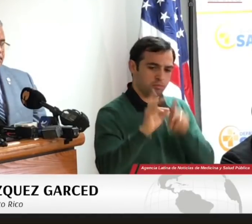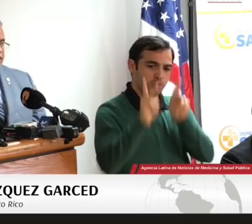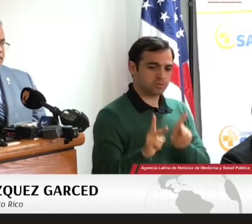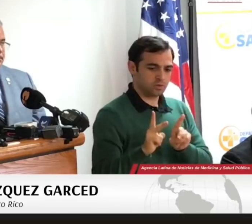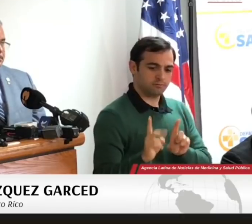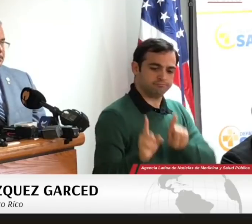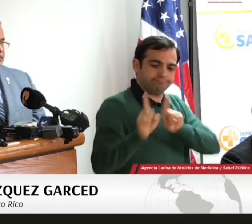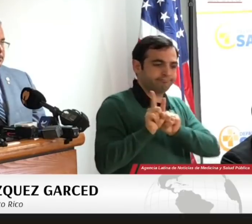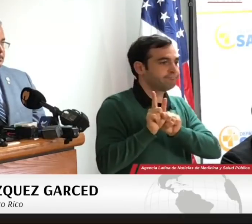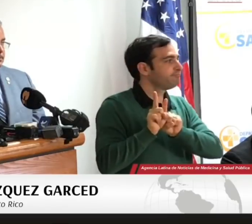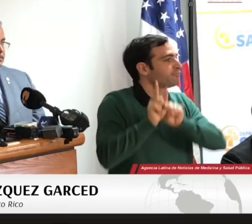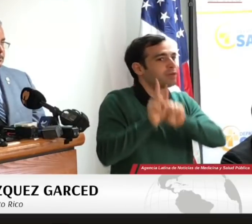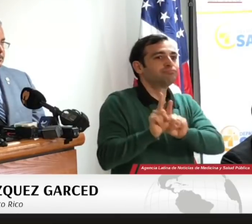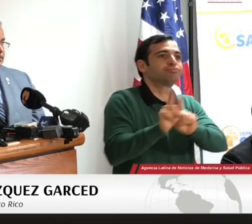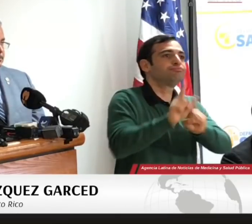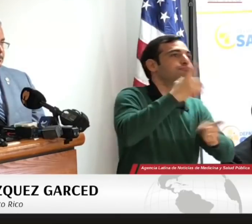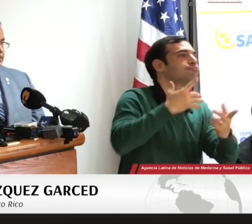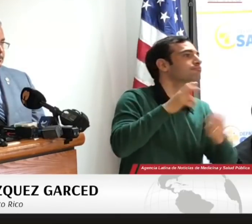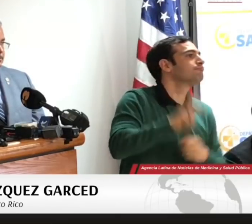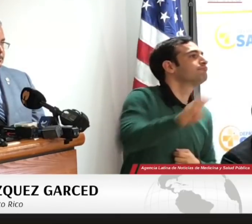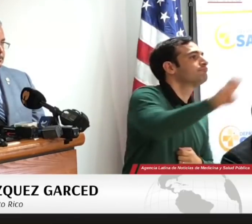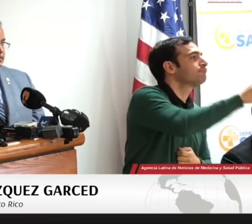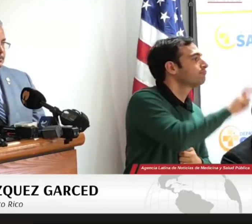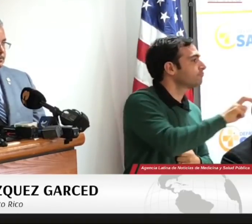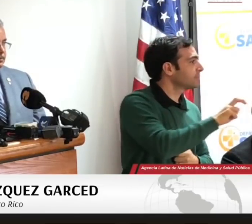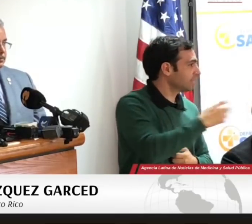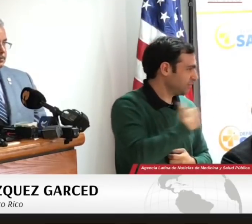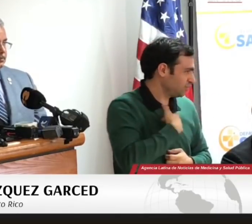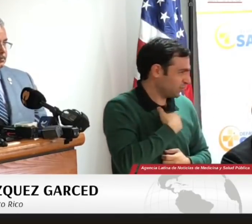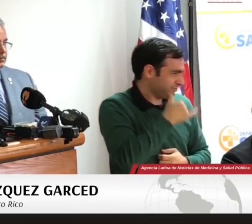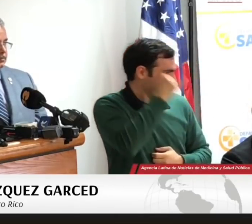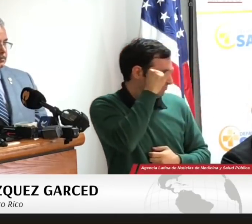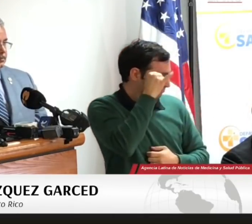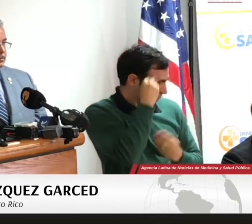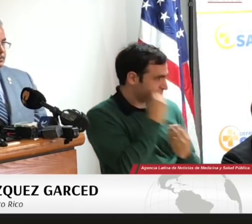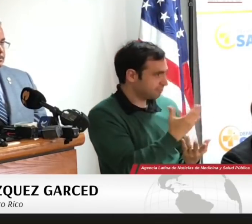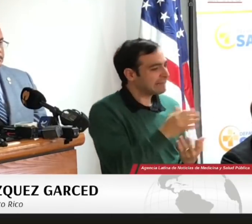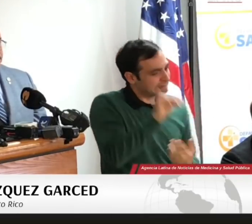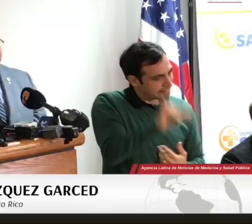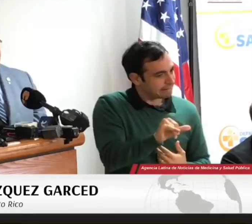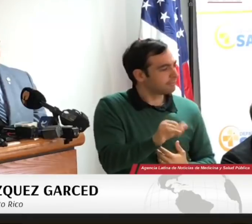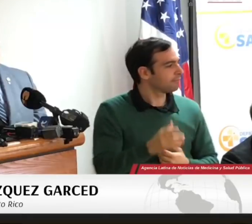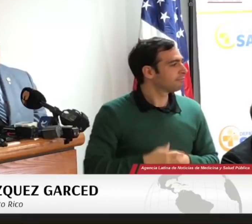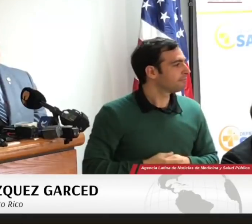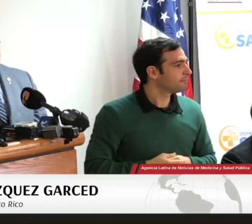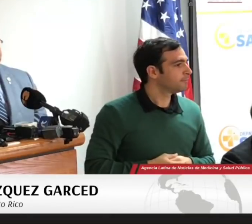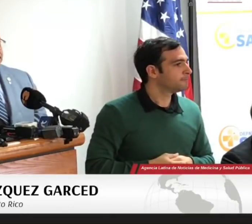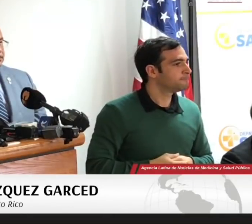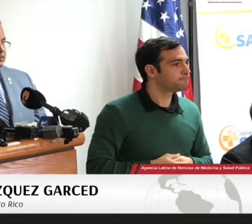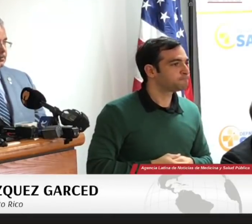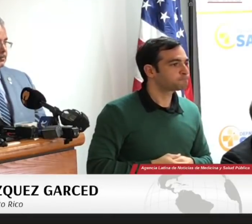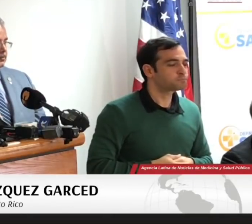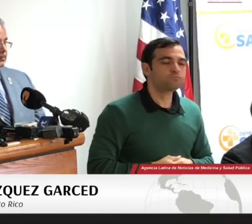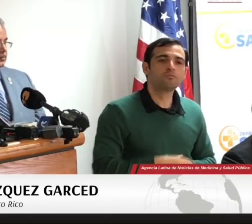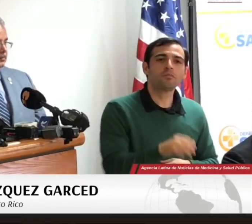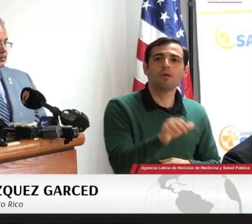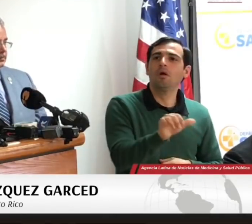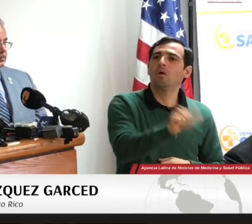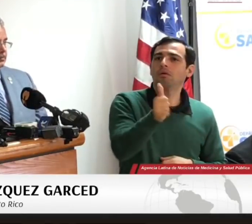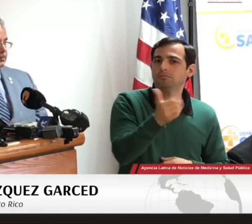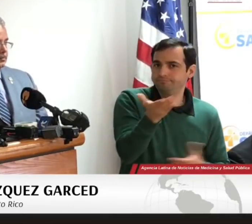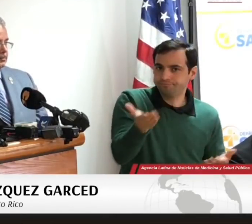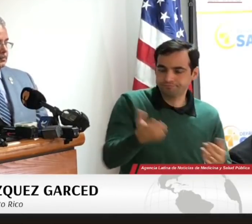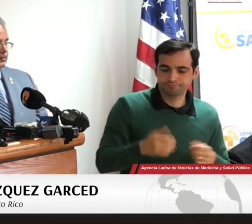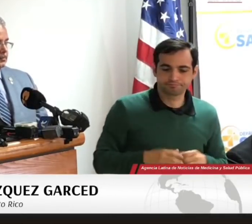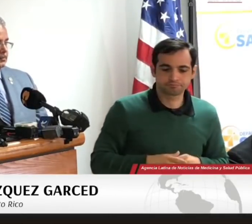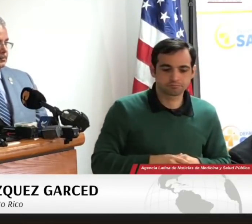andaban juntos en todas sus actividades, las que yo indiqué en el día de ayer. Entonces, otra cosa, se habló de las personas